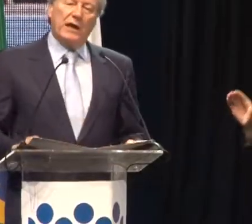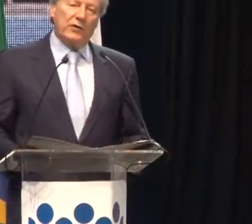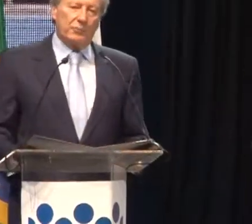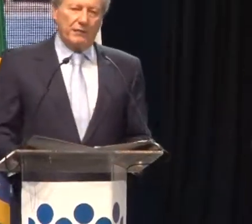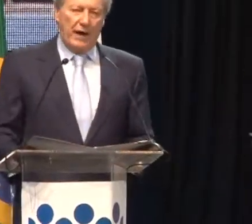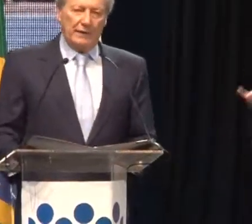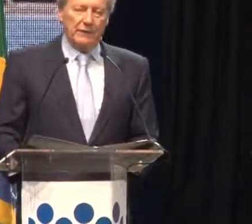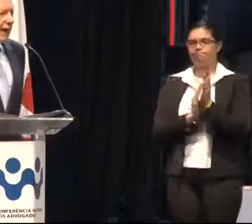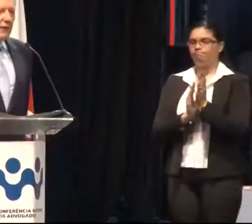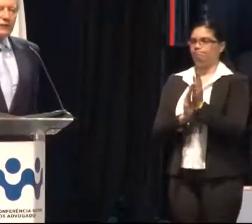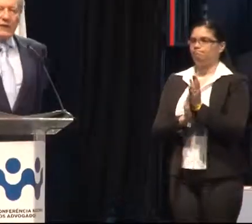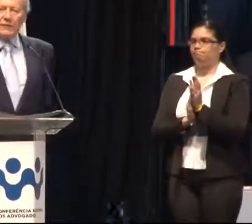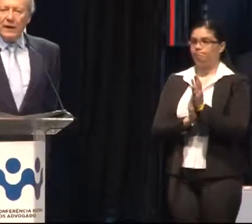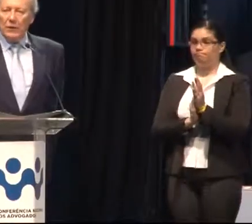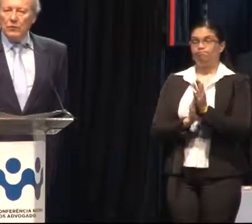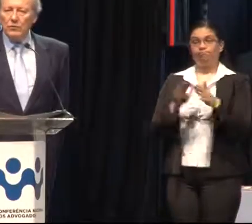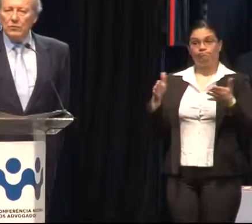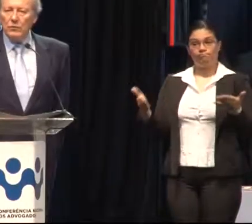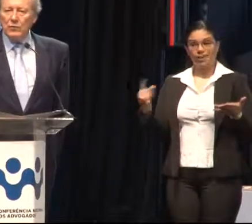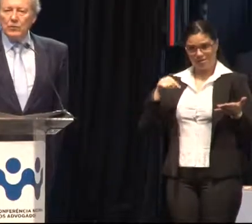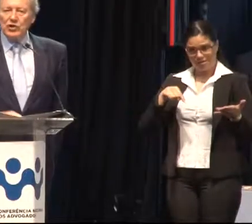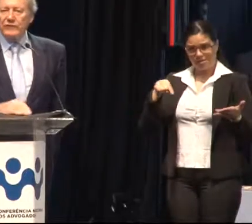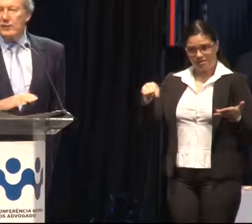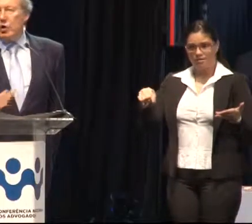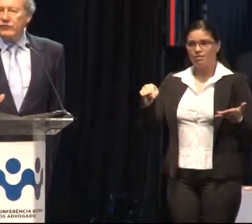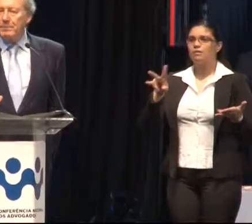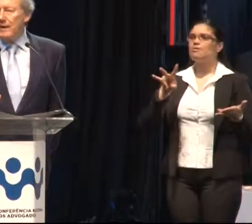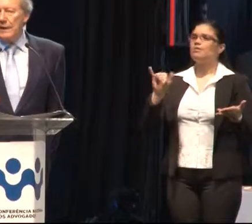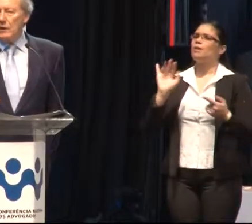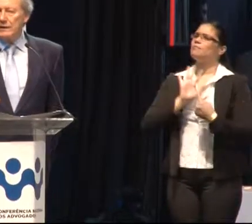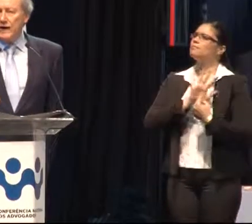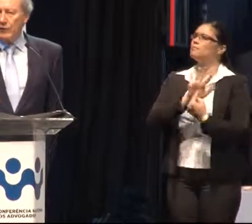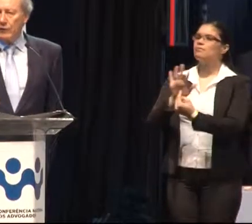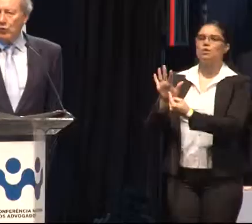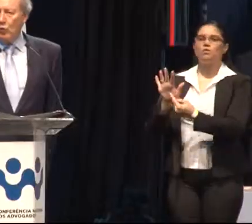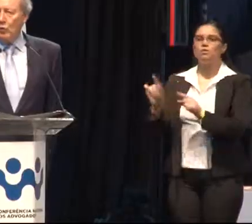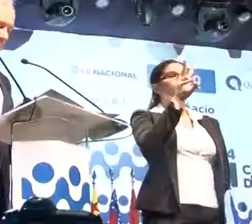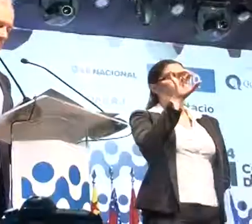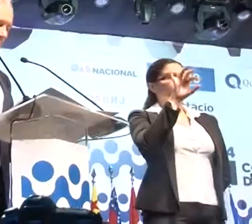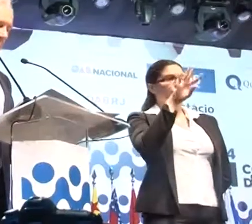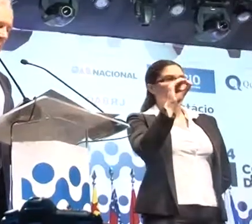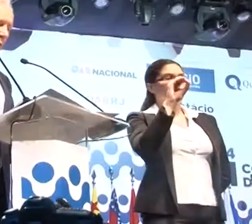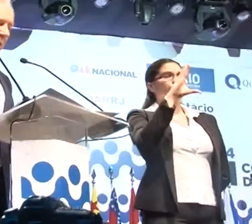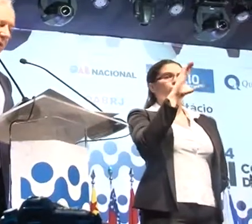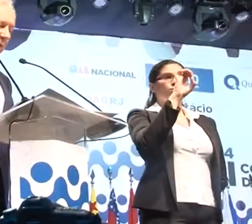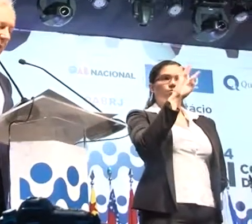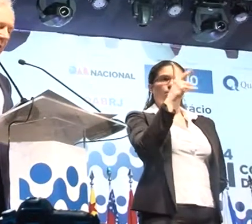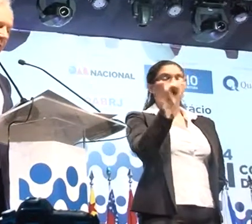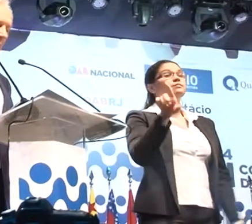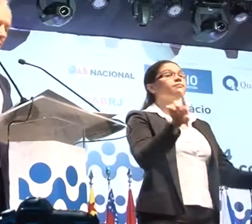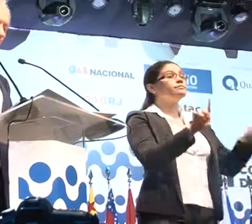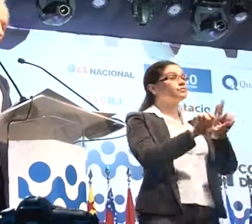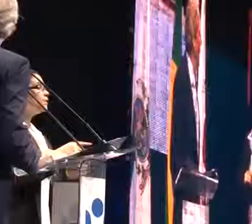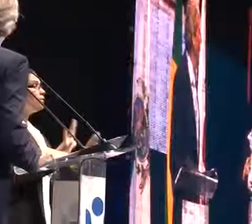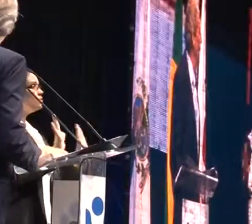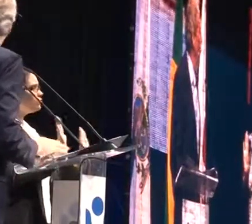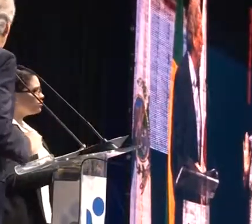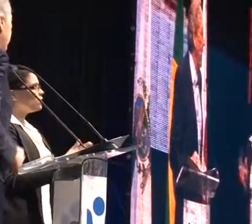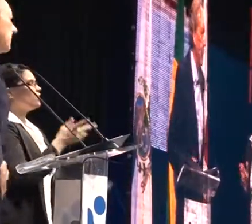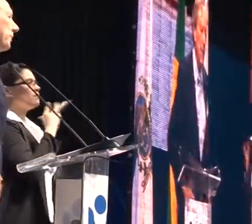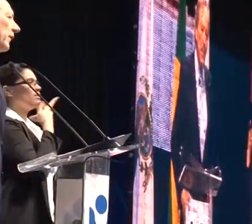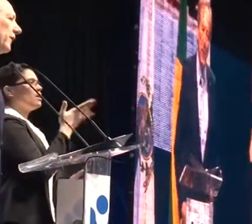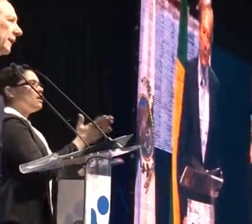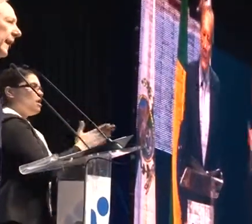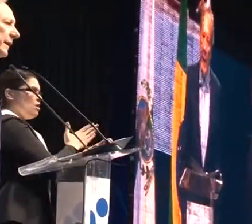por empresas privadas. Esta ação já se mostra plena de êxito. Ricardo Lewandowski reafirmou ainda